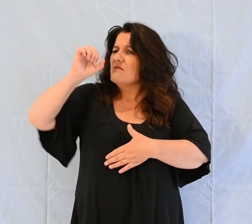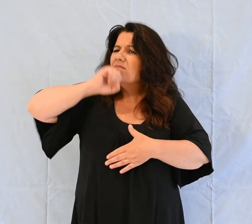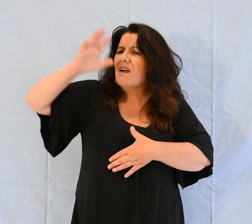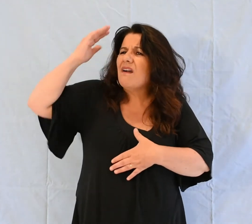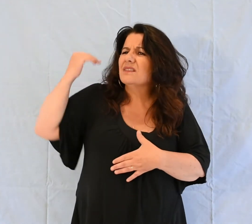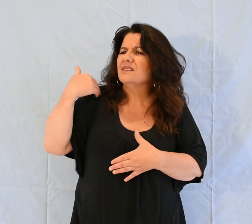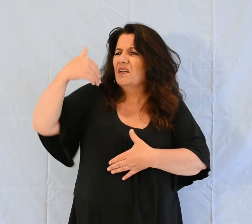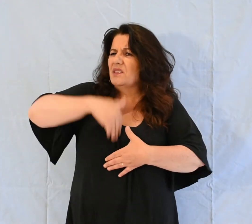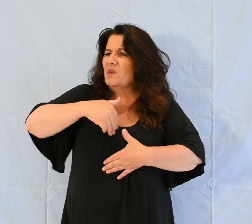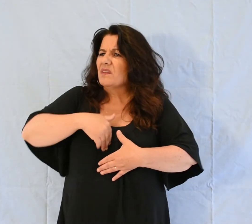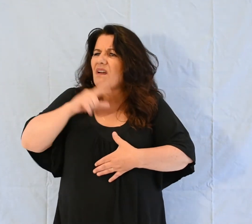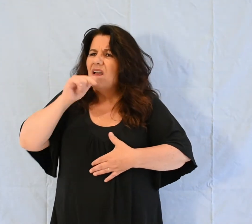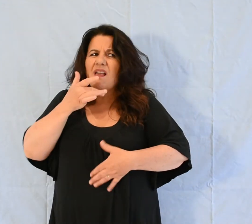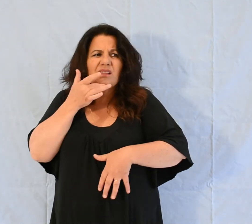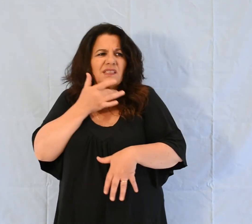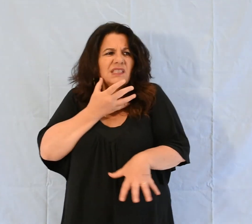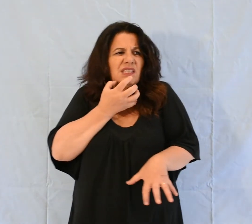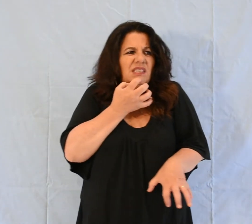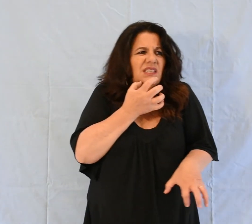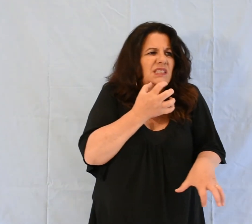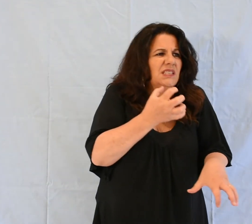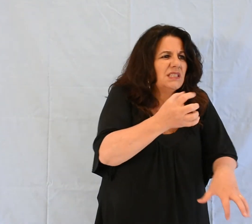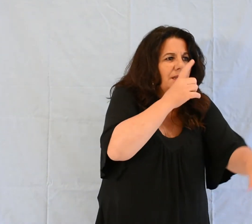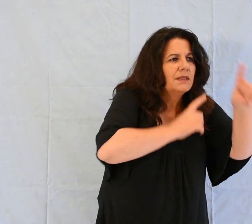la convoitise qui l'entraîne dans l'erreur.